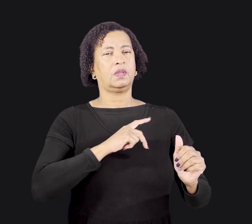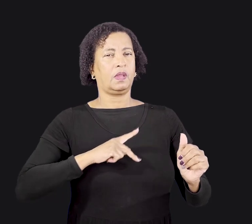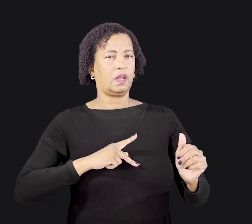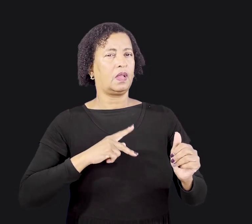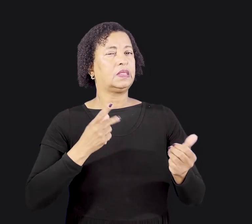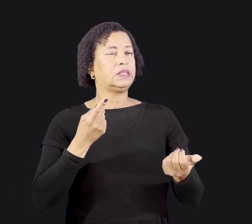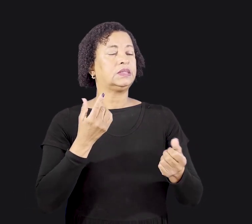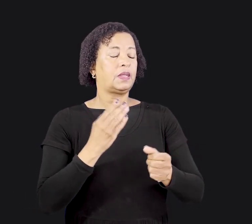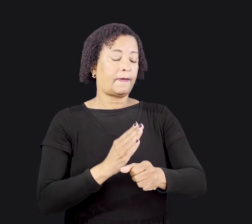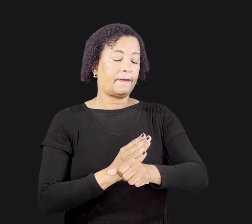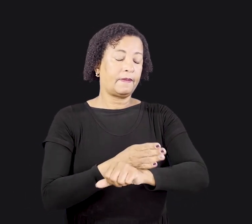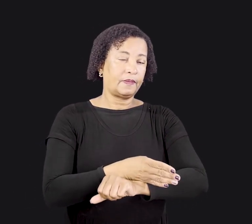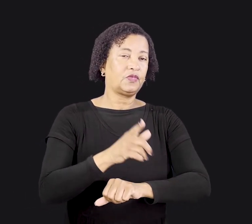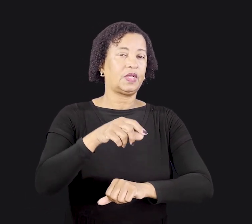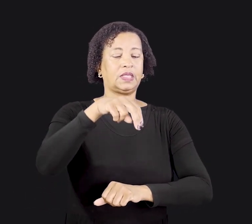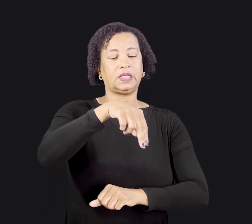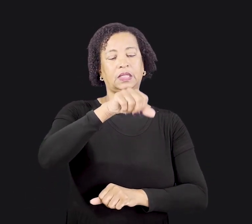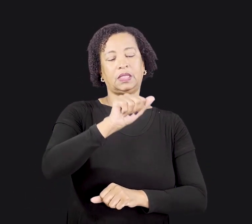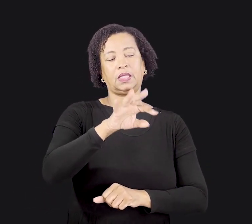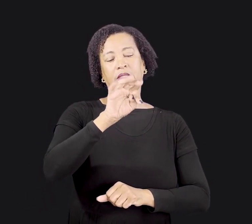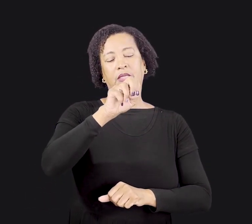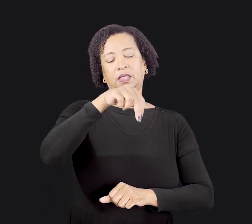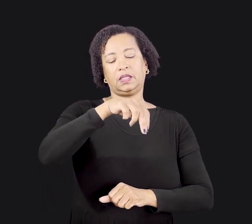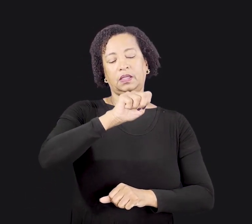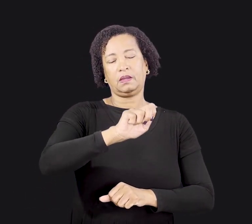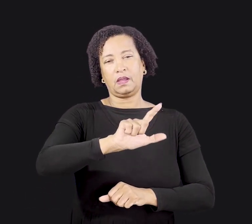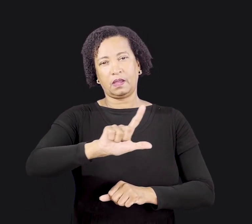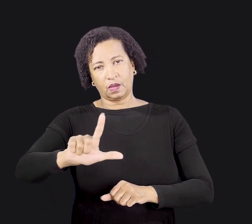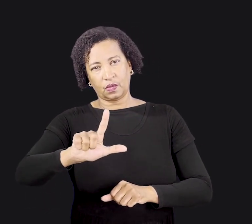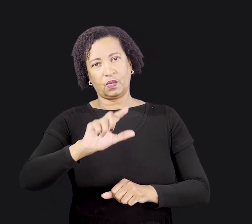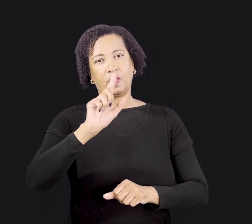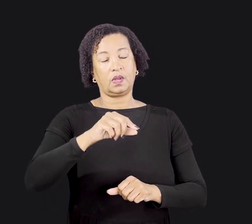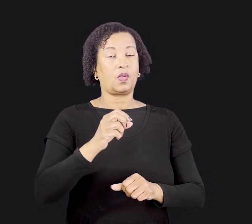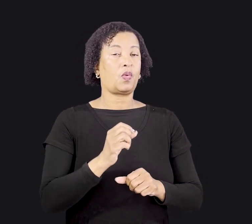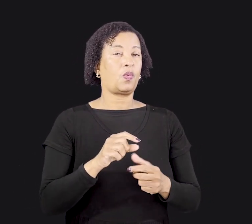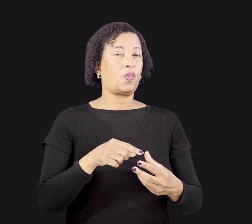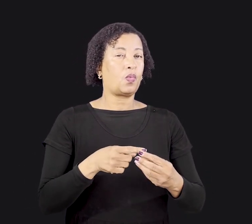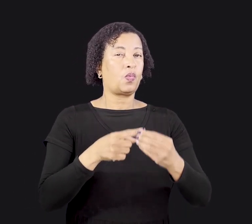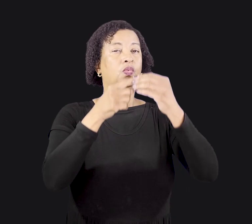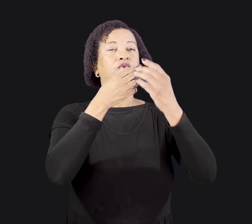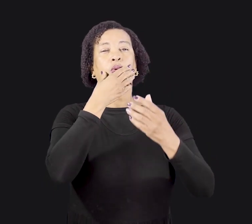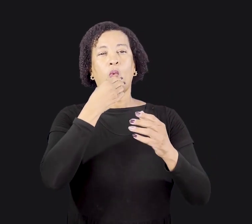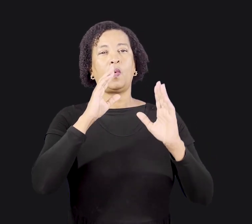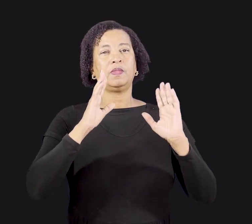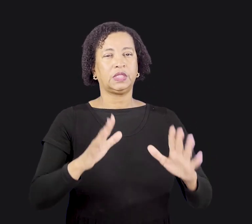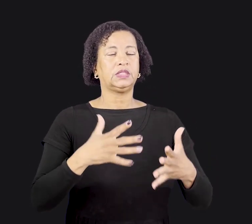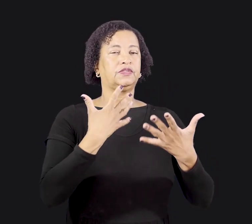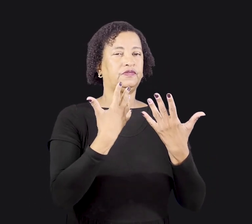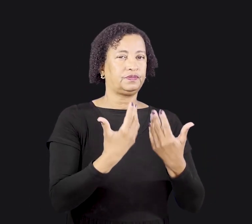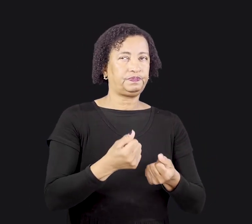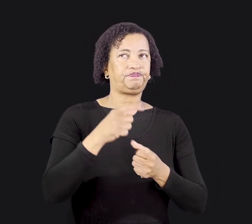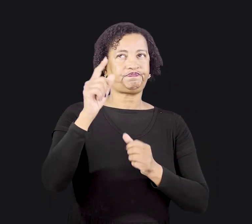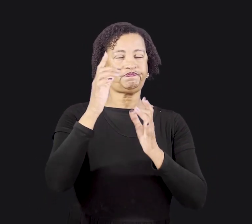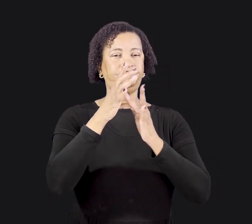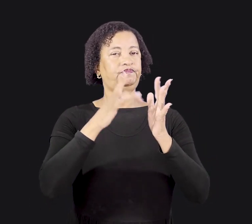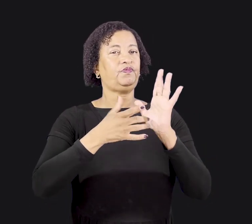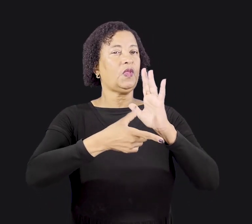Bartolomeu era Natanael. Aparentemente, Natanael foi o único homem já consagrado antes de conhecer Jesus. Você